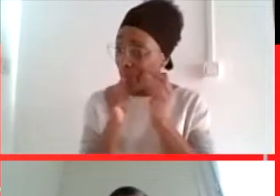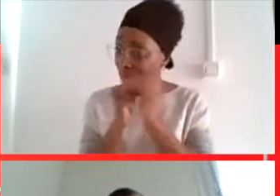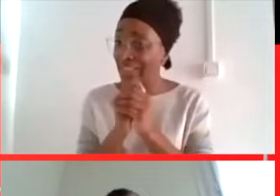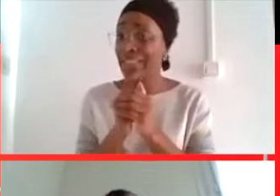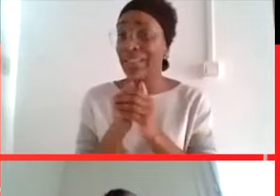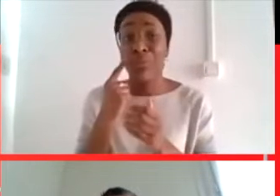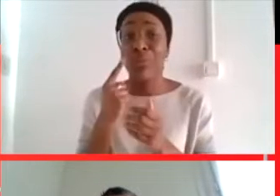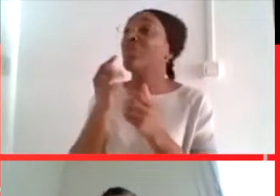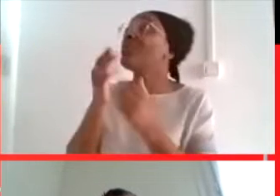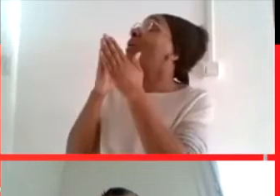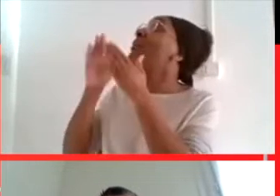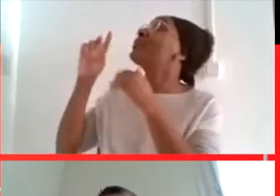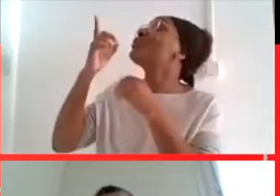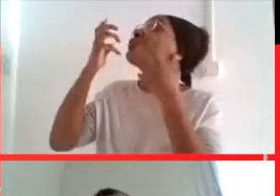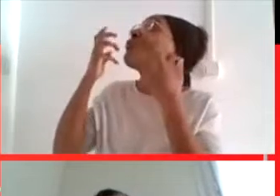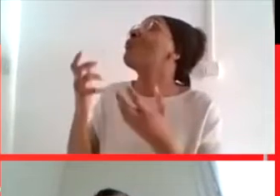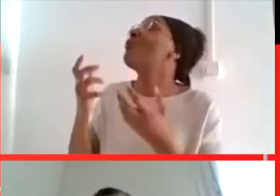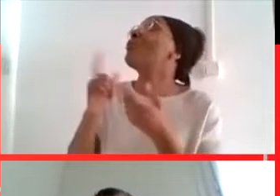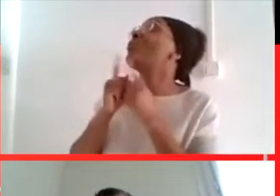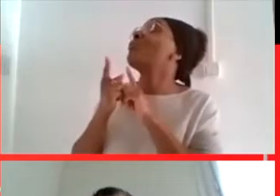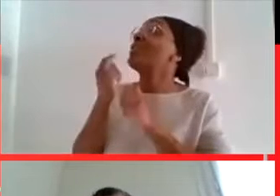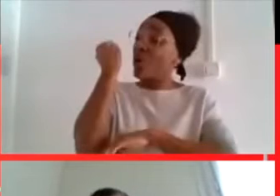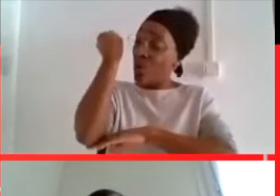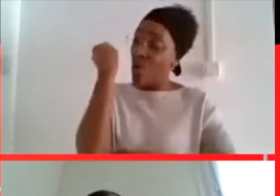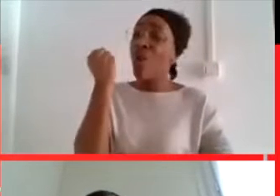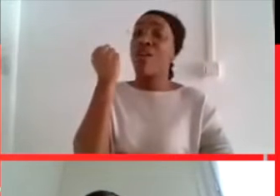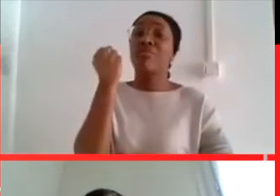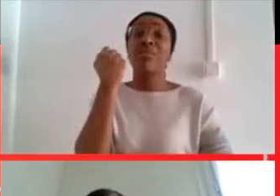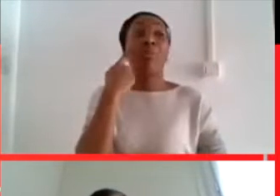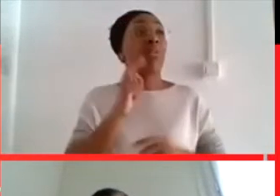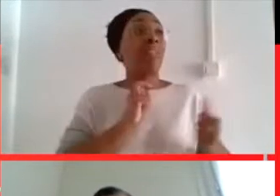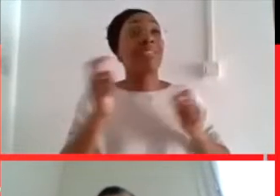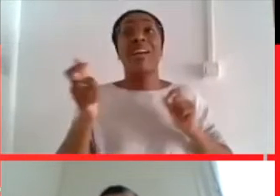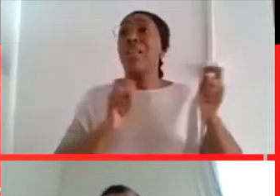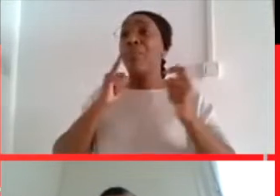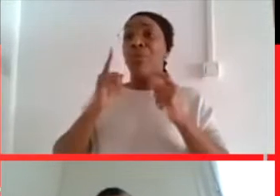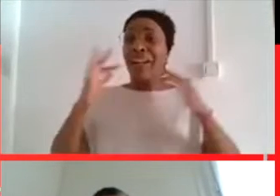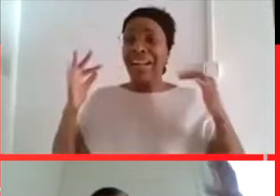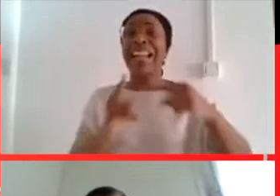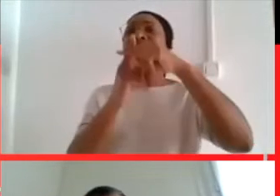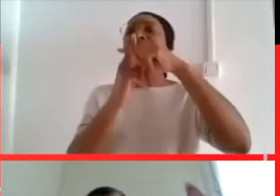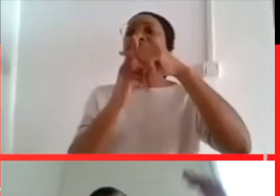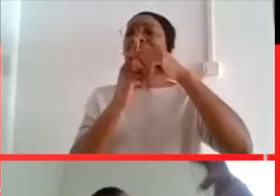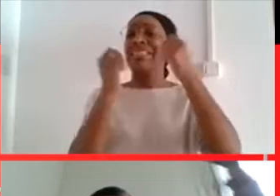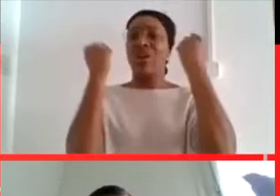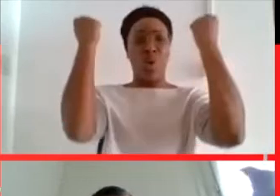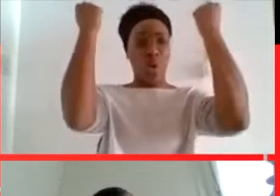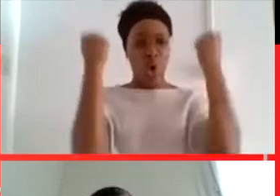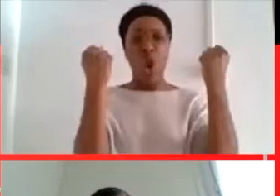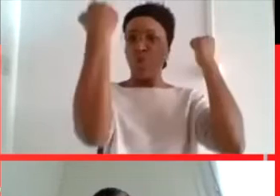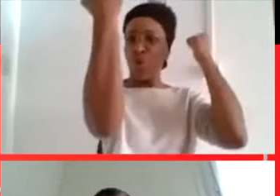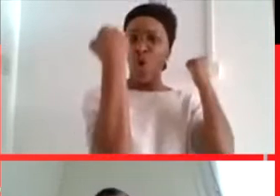comme cela, fais de nous des colonnes les uns pour les autres, afin que ton Église, eh bien, qui est la colonne et l'appui